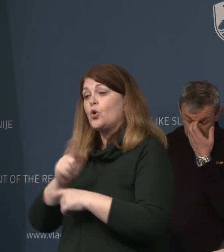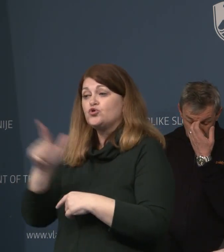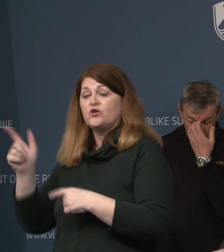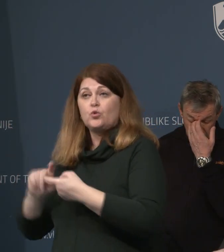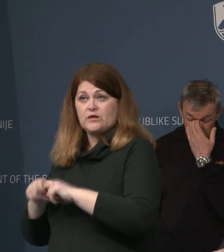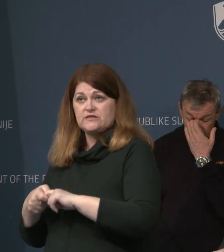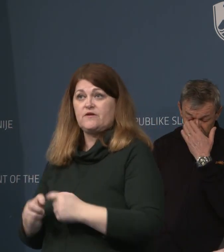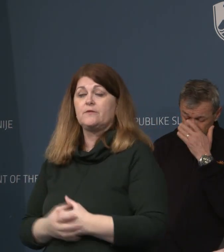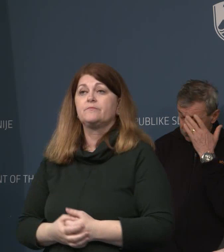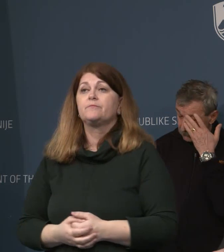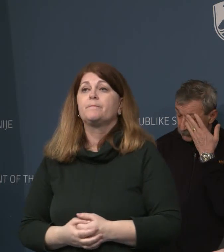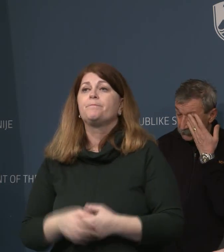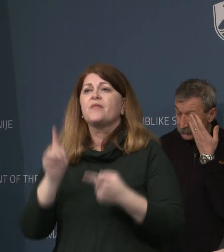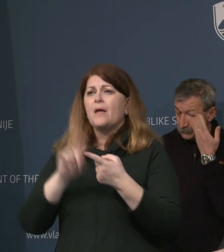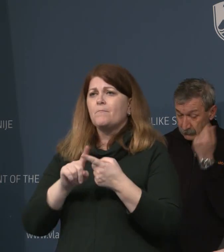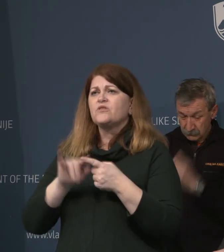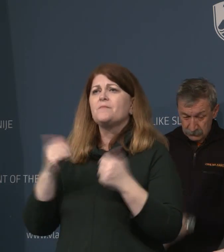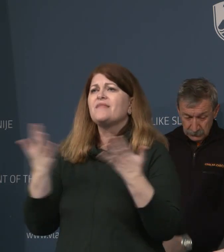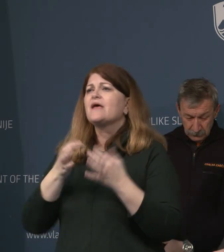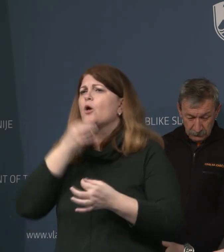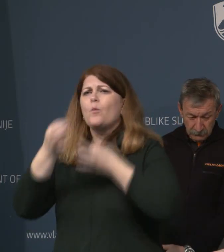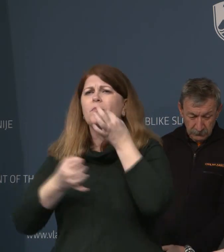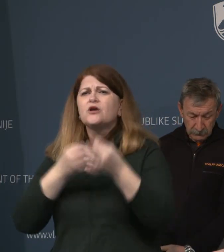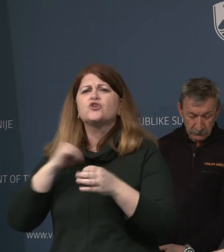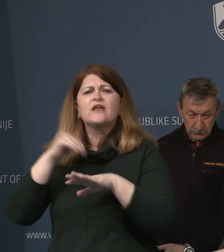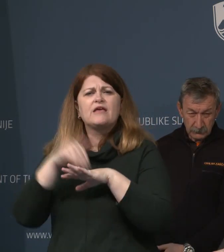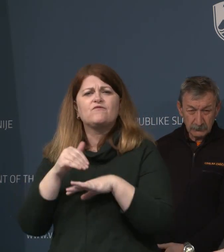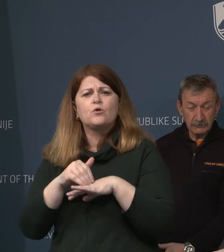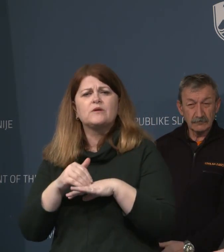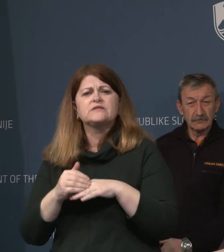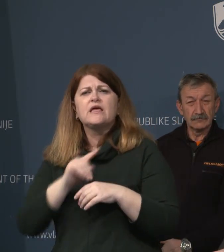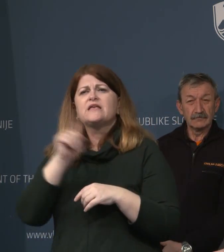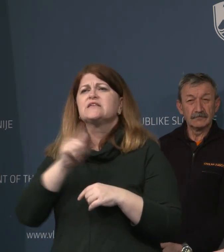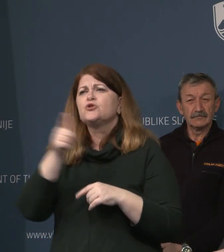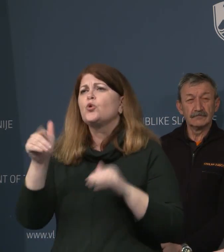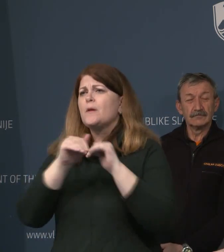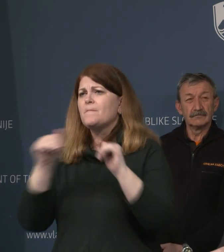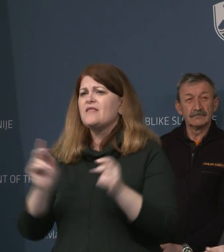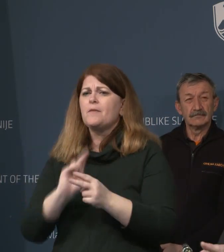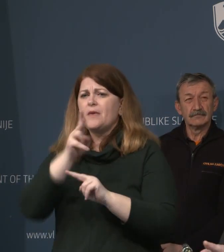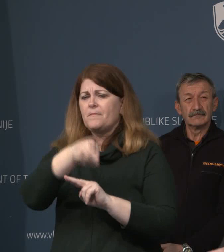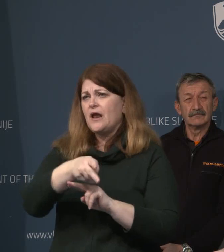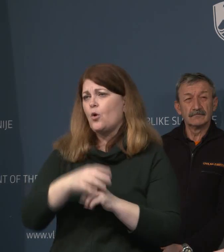stvari. Potem je tudi kar nekaj vprašanj in informacij z drugimi mejnimi prehodi.